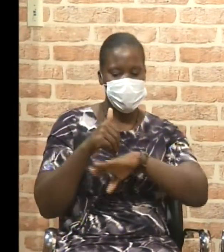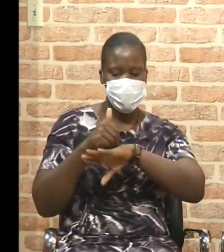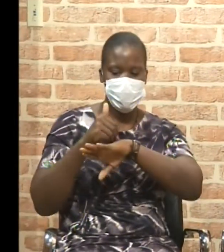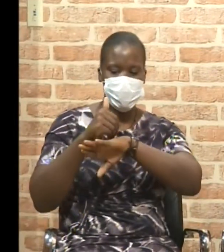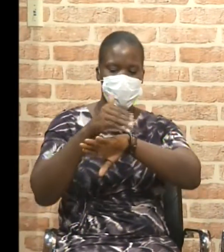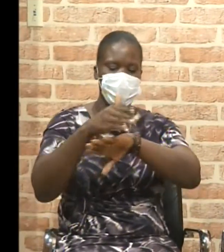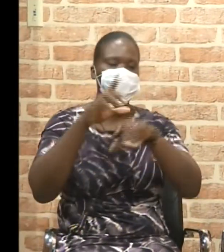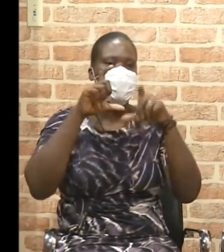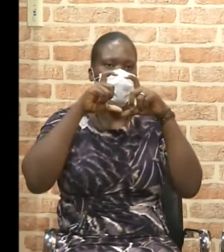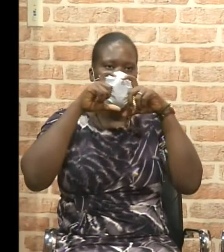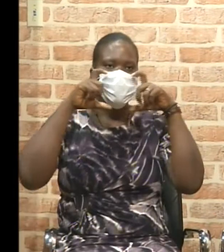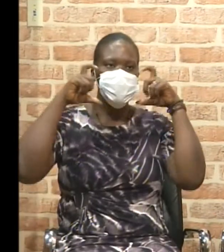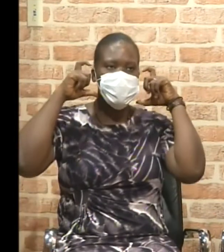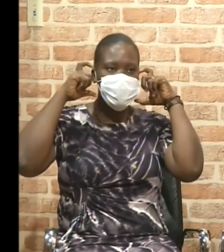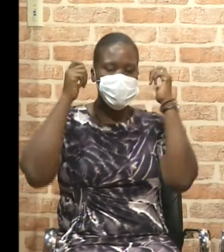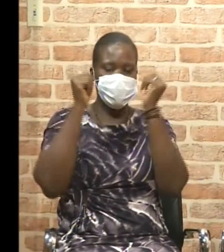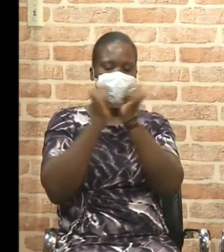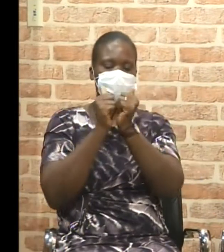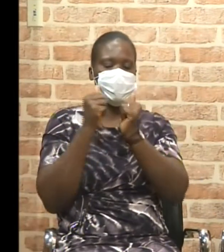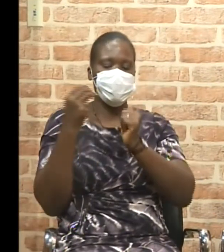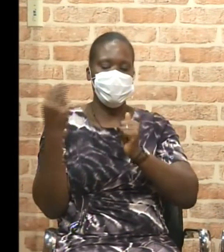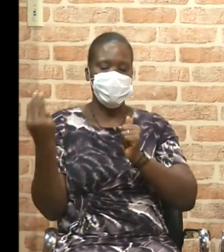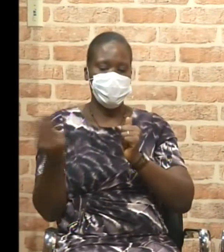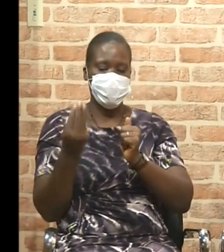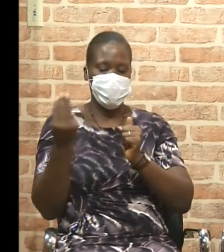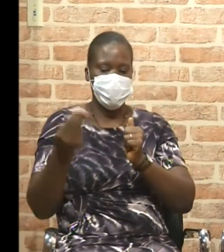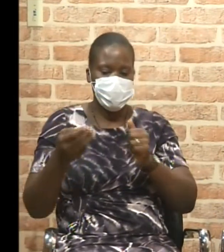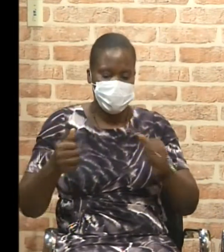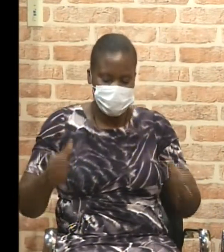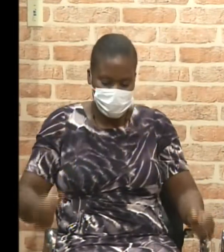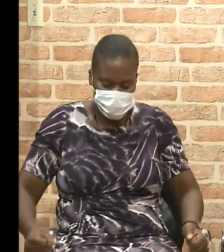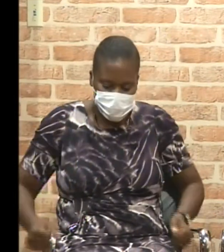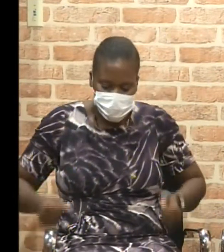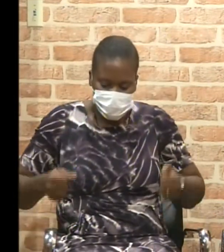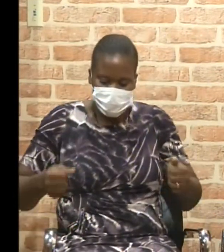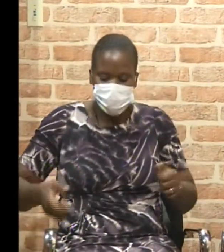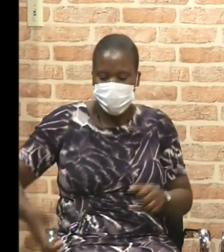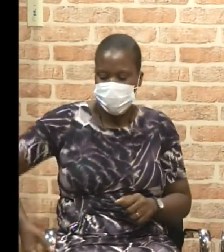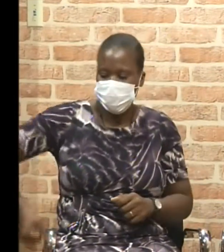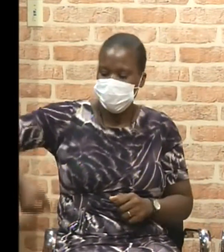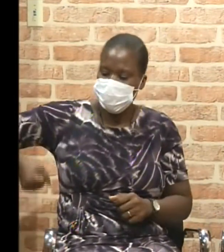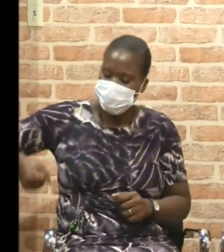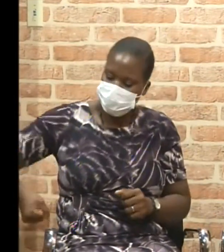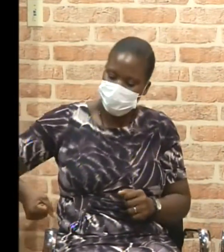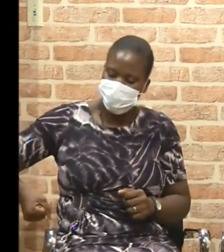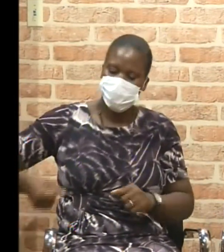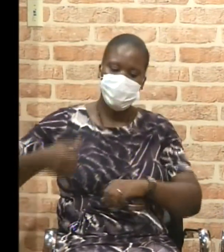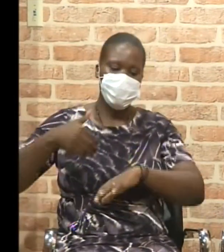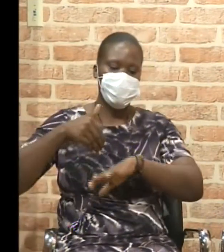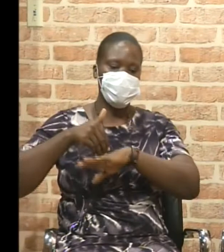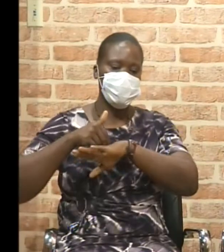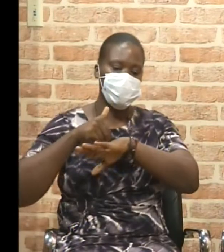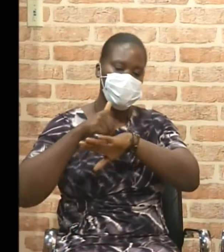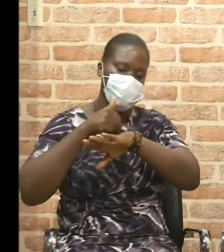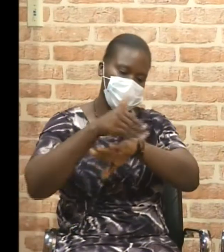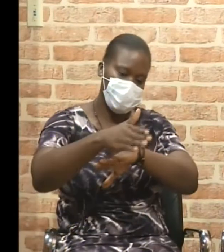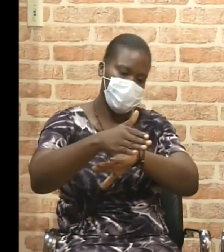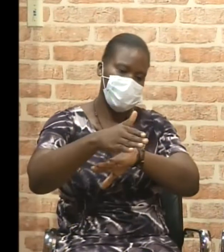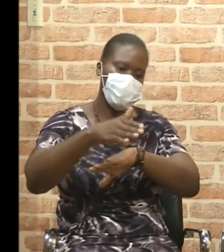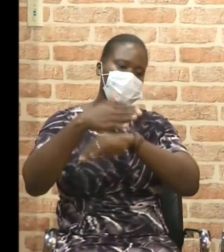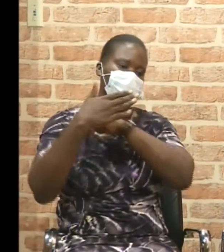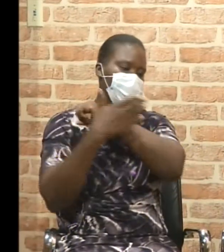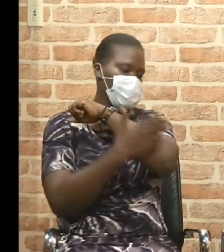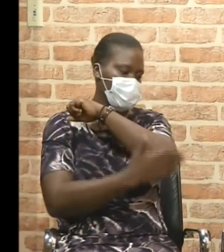masque avec matériel adapté là nous dit gain chaise à roulettes gain béquille donc nous voyons dans et au